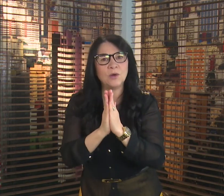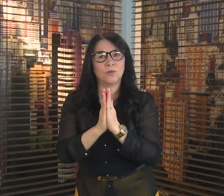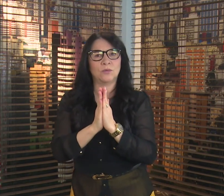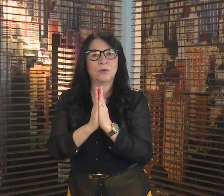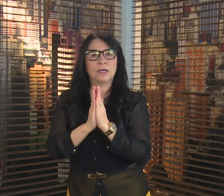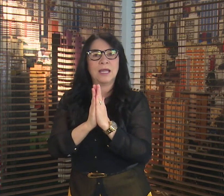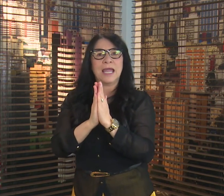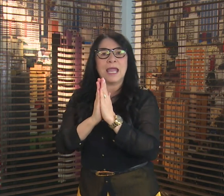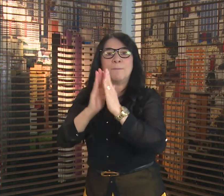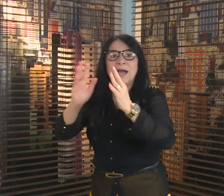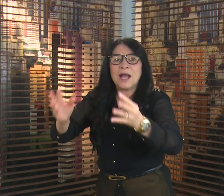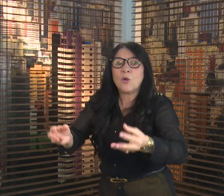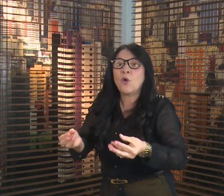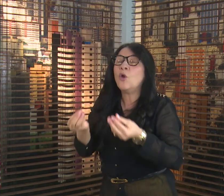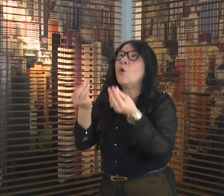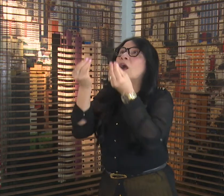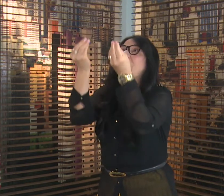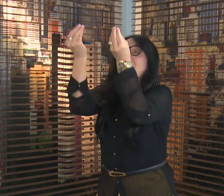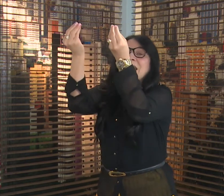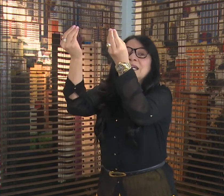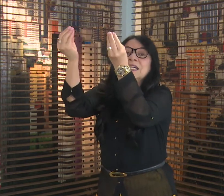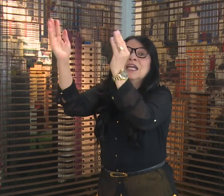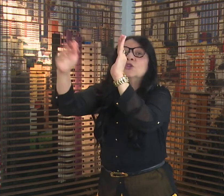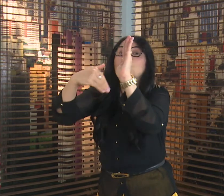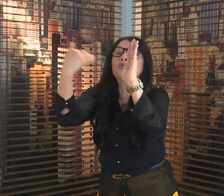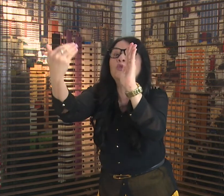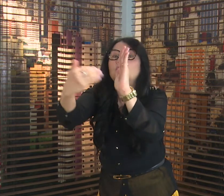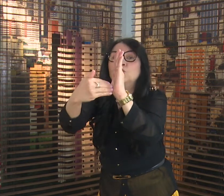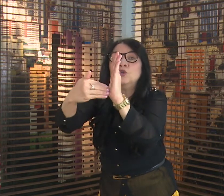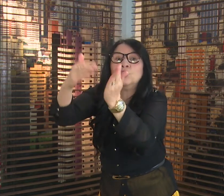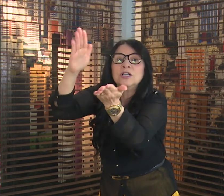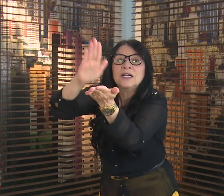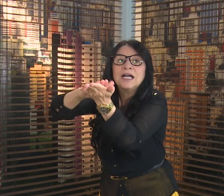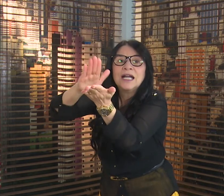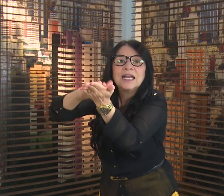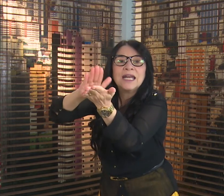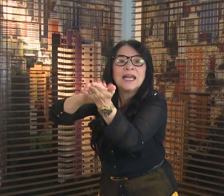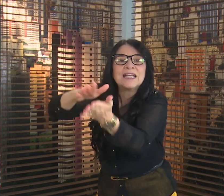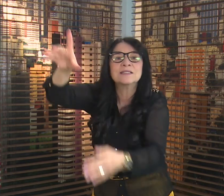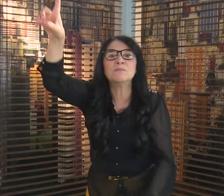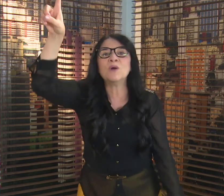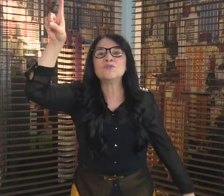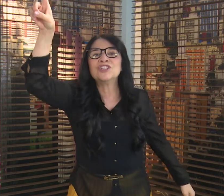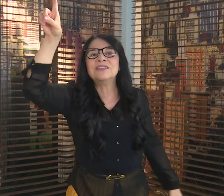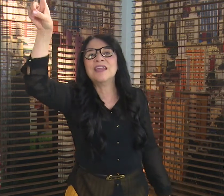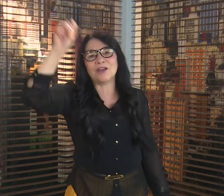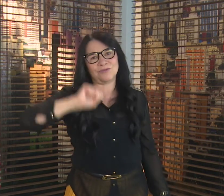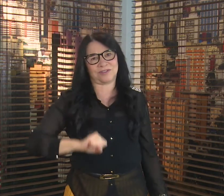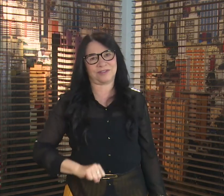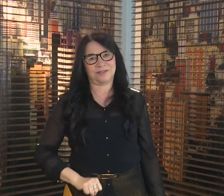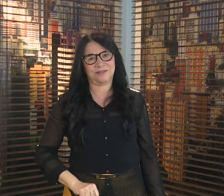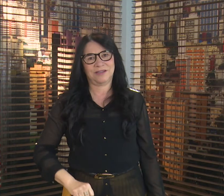oração é para colocar tudo nas mãos de Deus